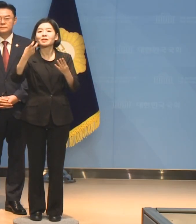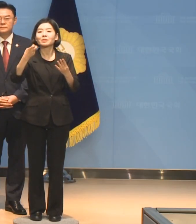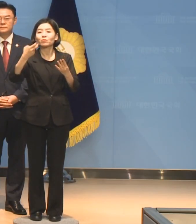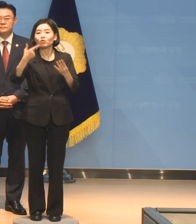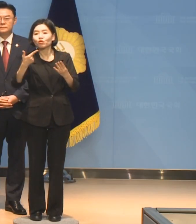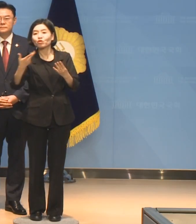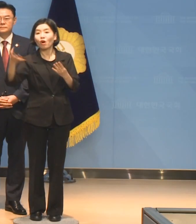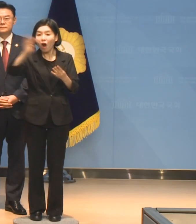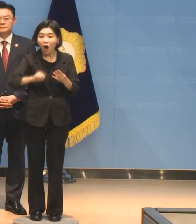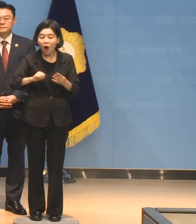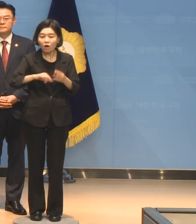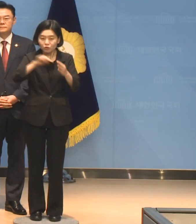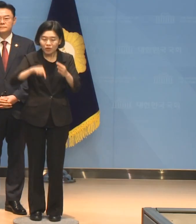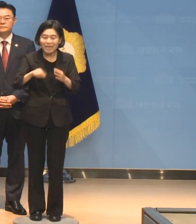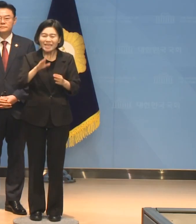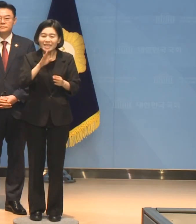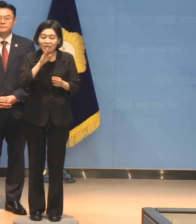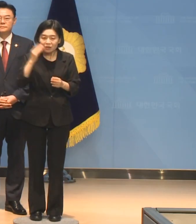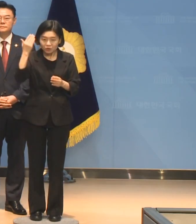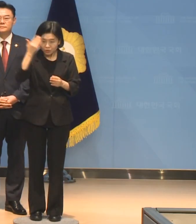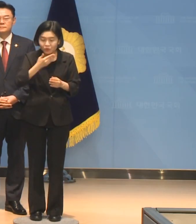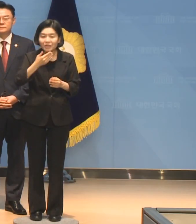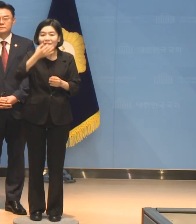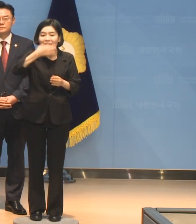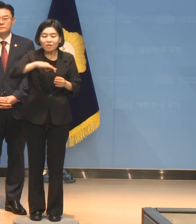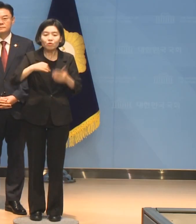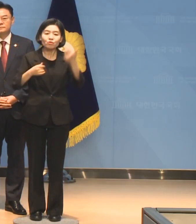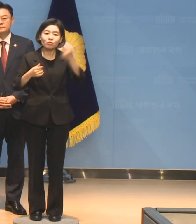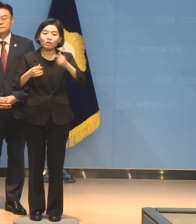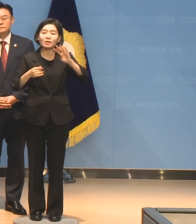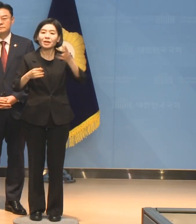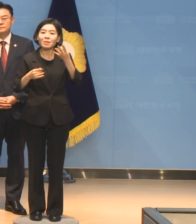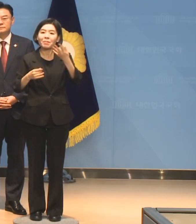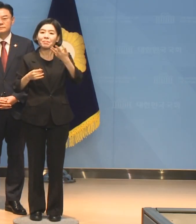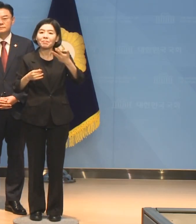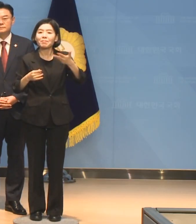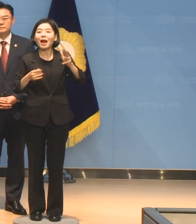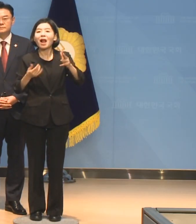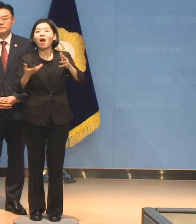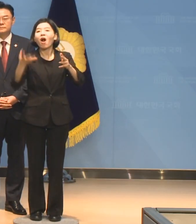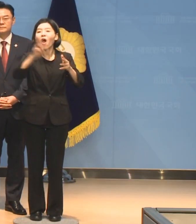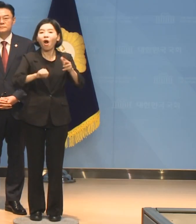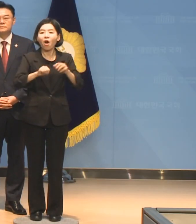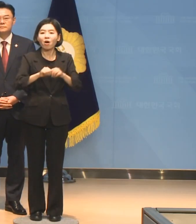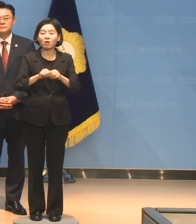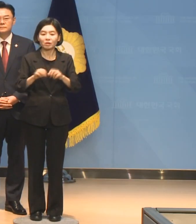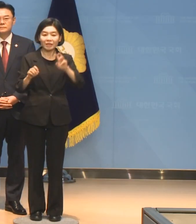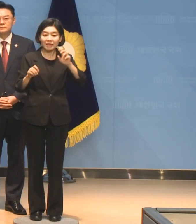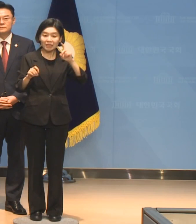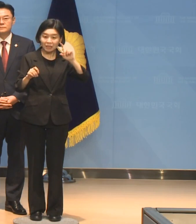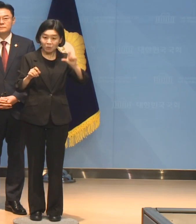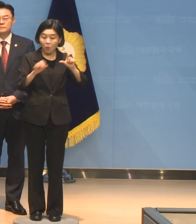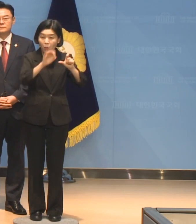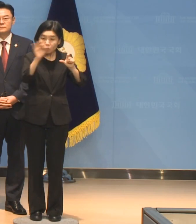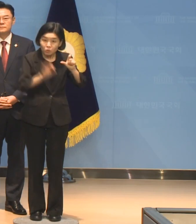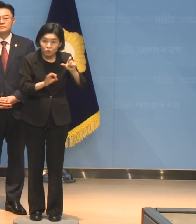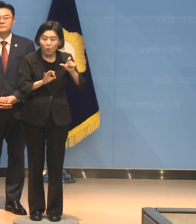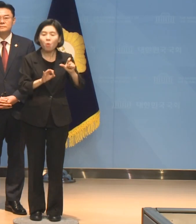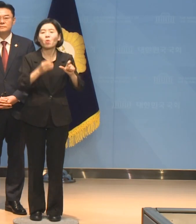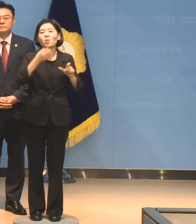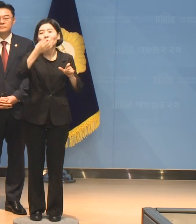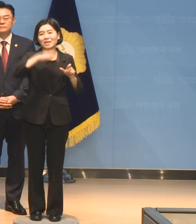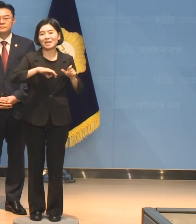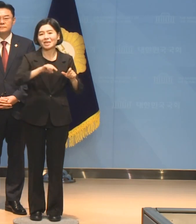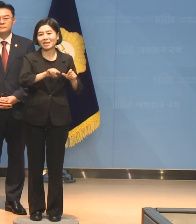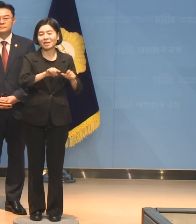3,226억이었는데 이 중에 영업이익이 얼마였냐면요, 6,408억이었습니다. 그러니까 15%가 영업이익률이었습니다. 보통